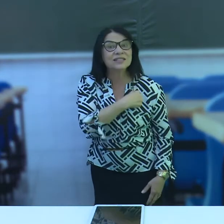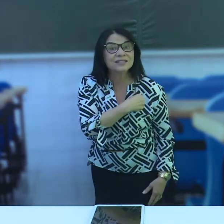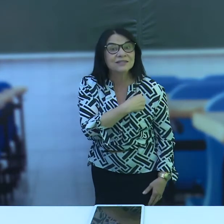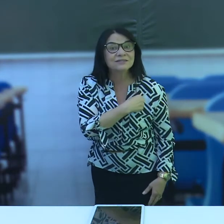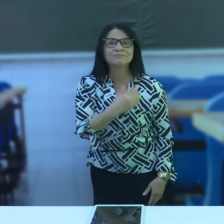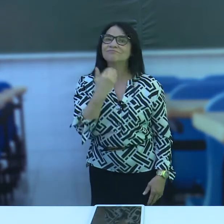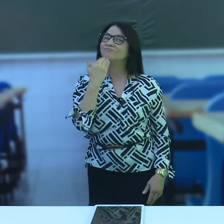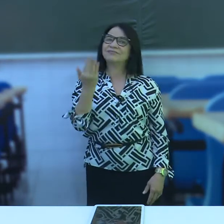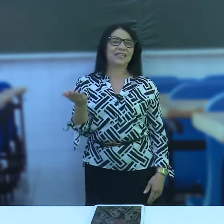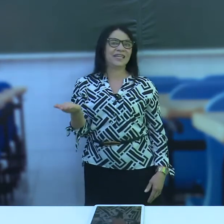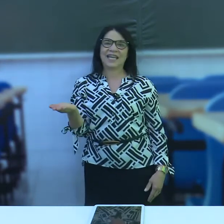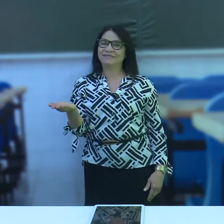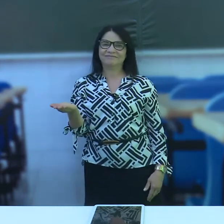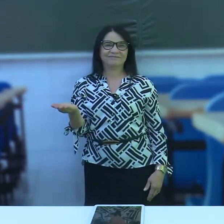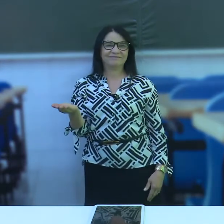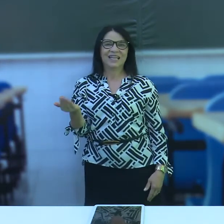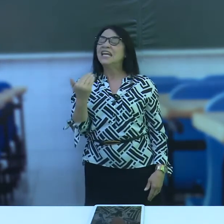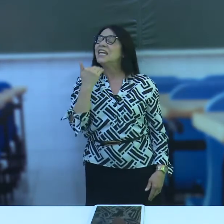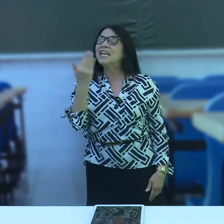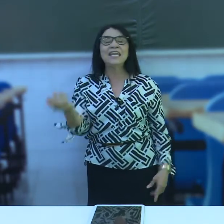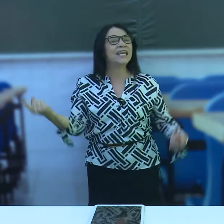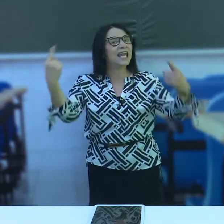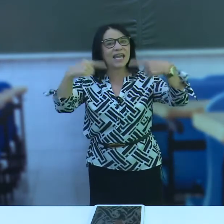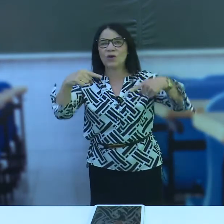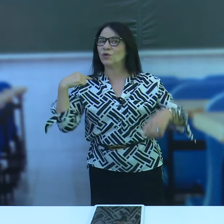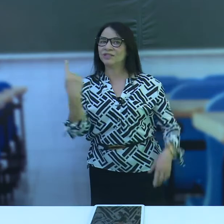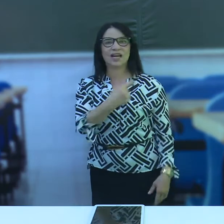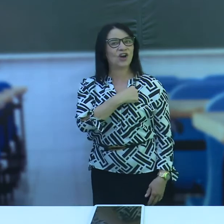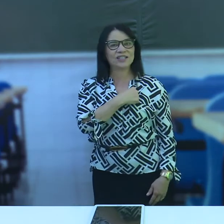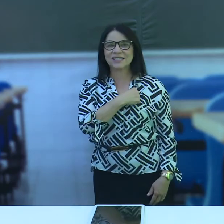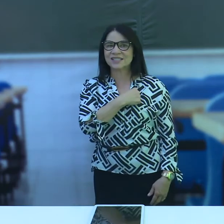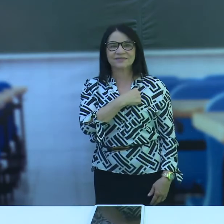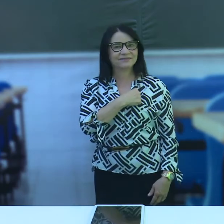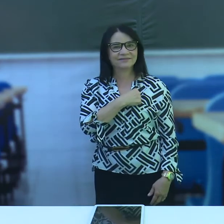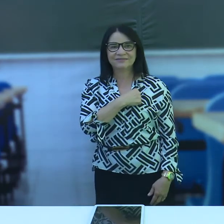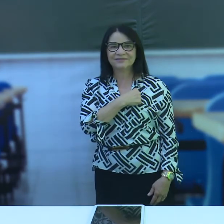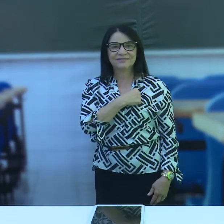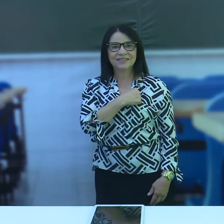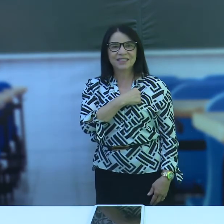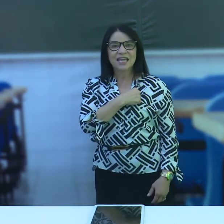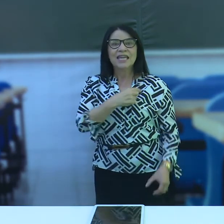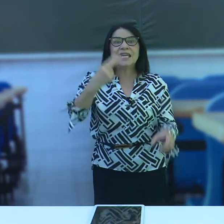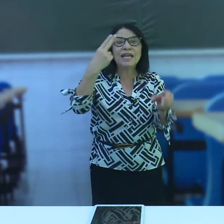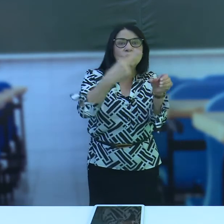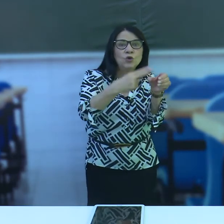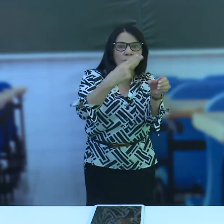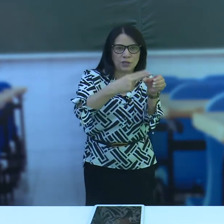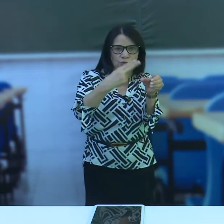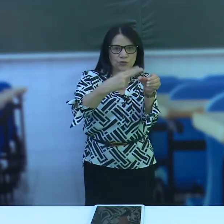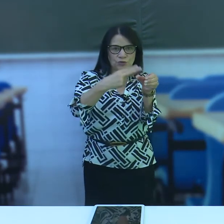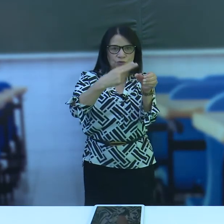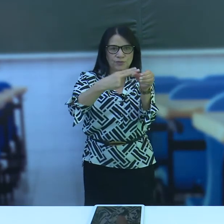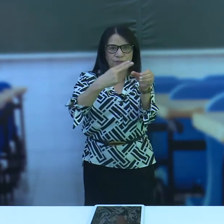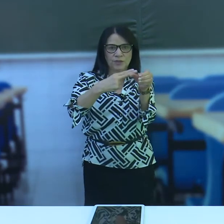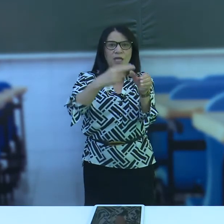nós? Ninguém. Ninguém é contra nós. E em Números,